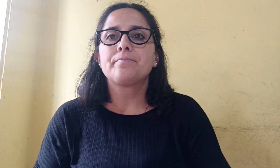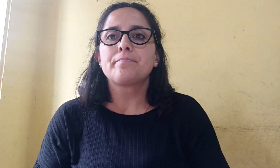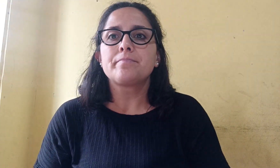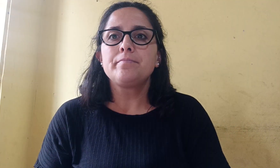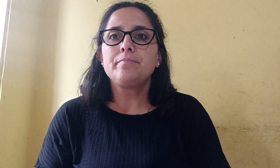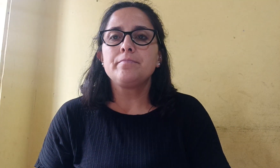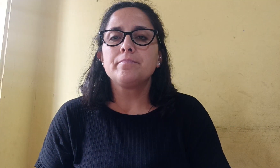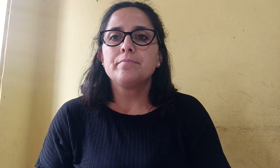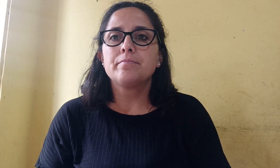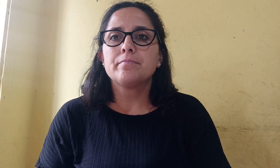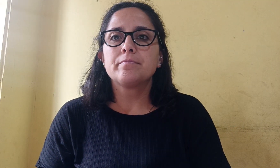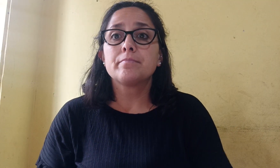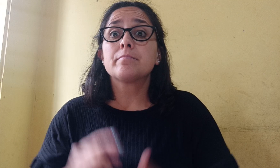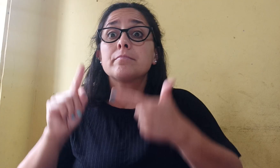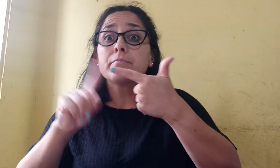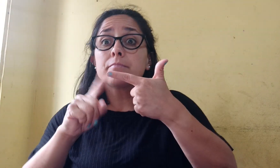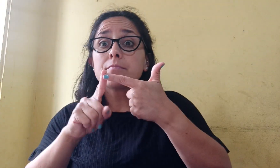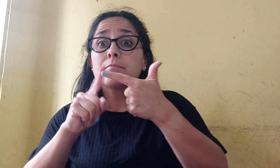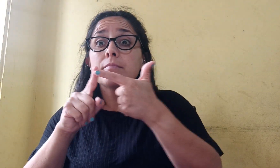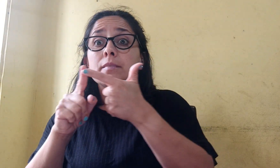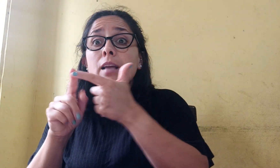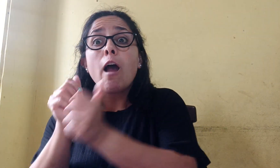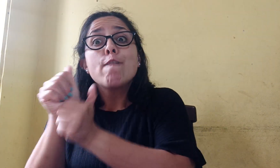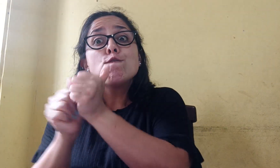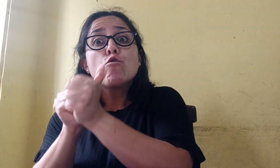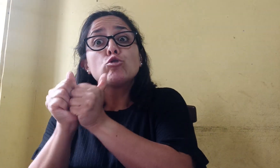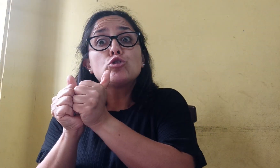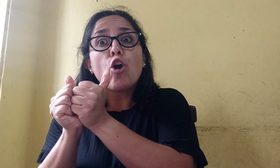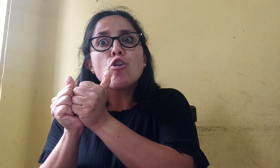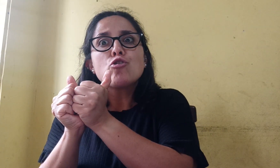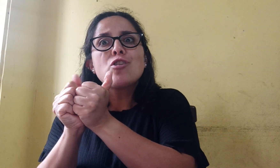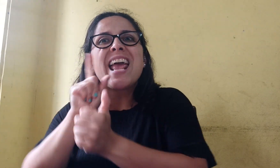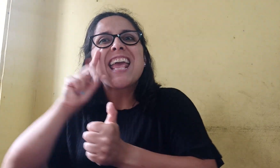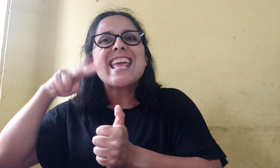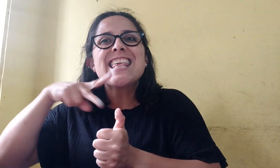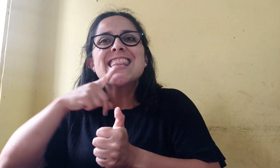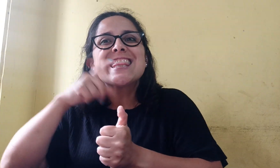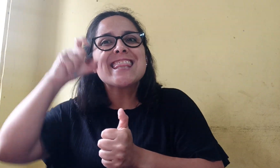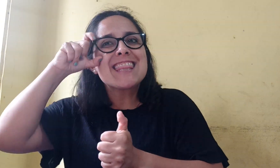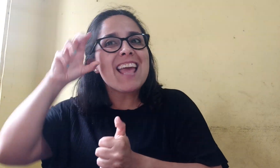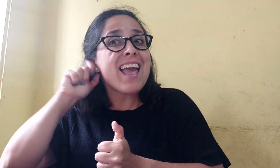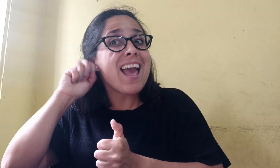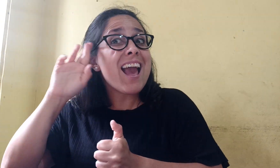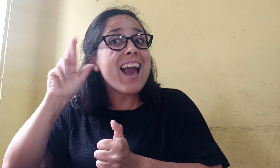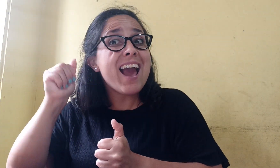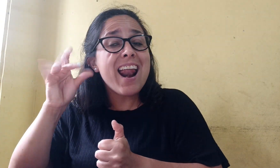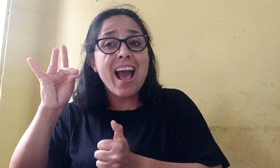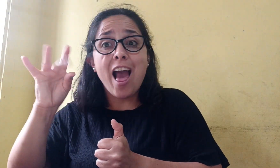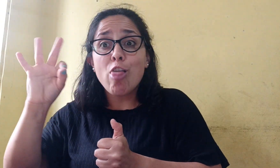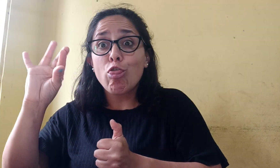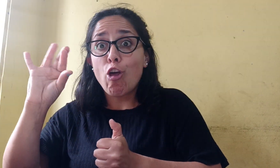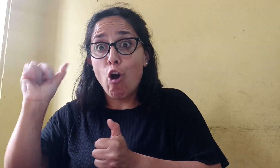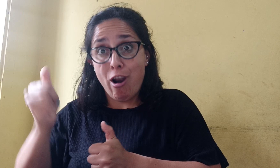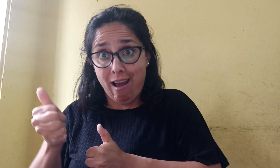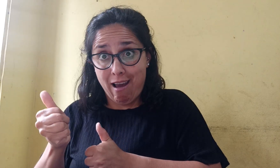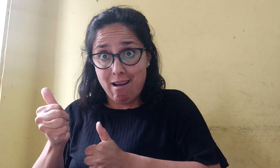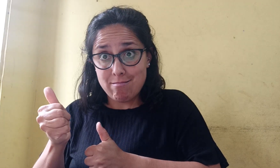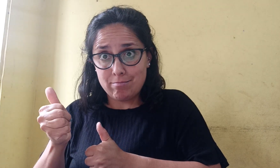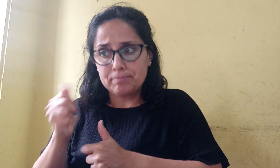La función integradora consiste en, una vez recibida esa información que vino por la vía